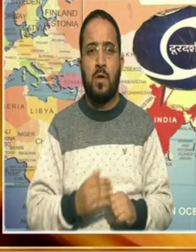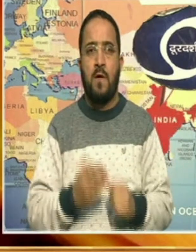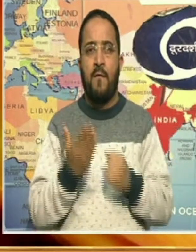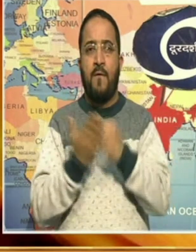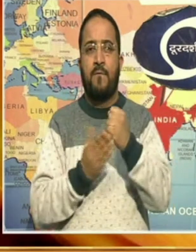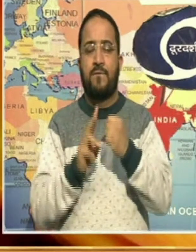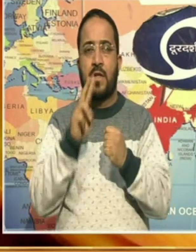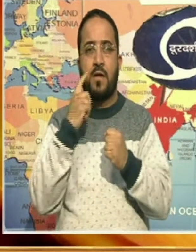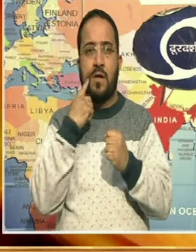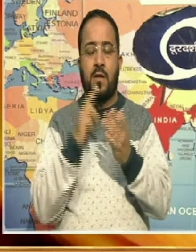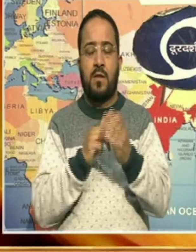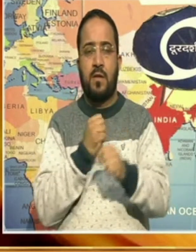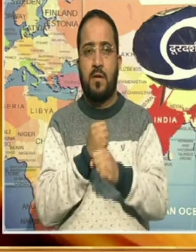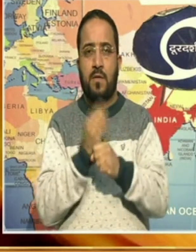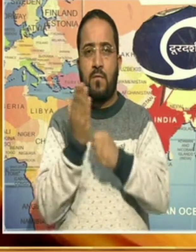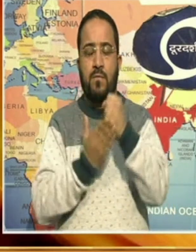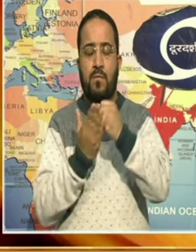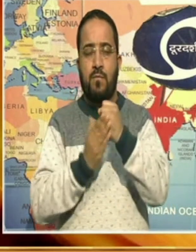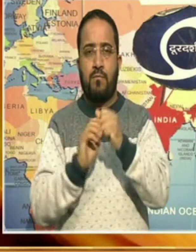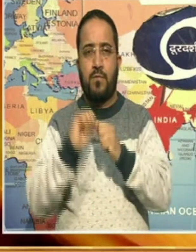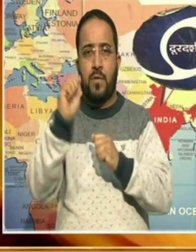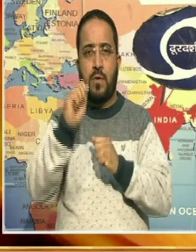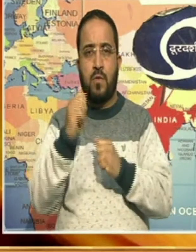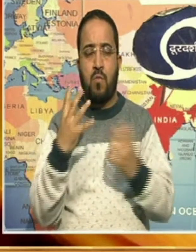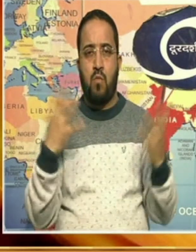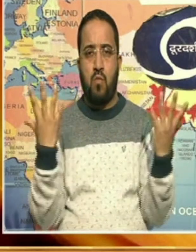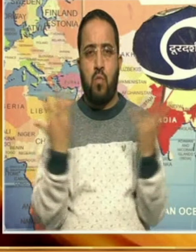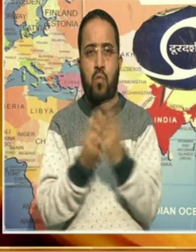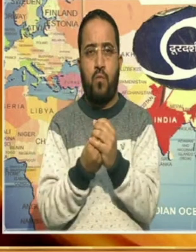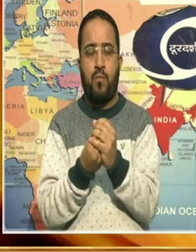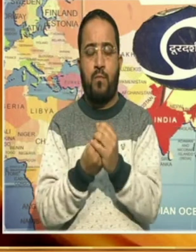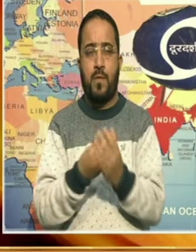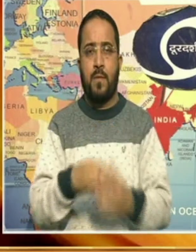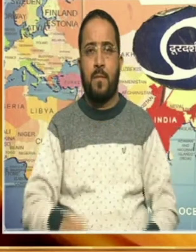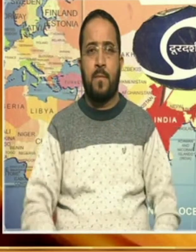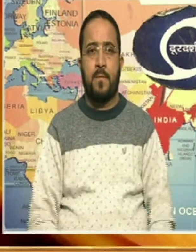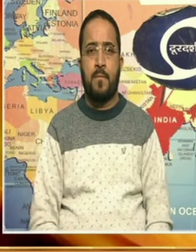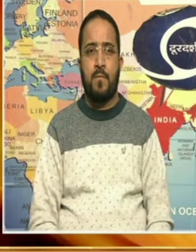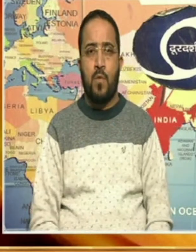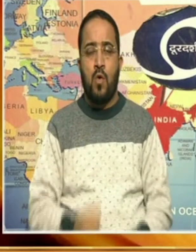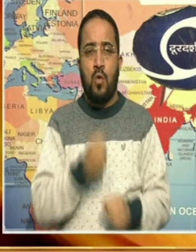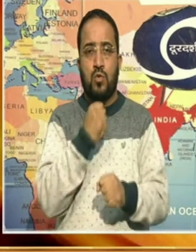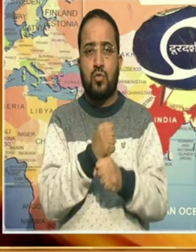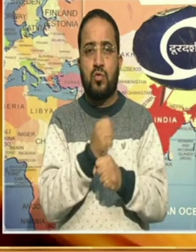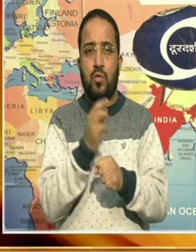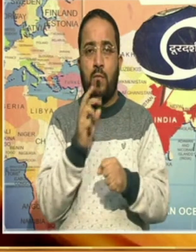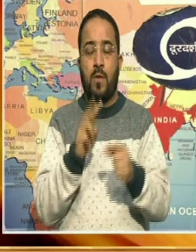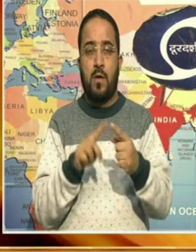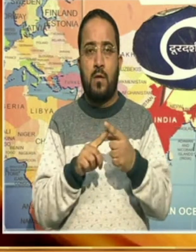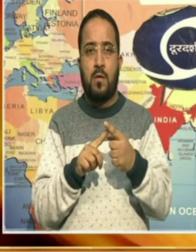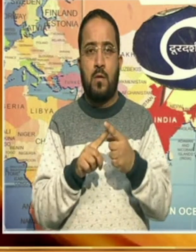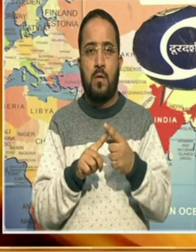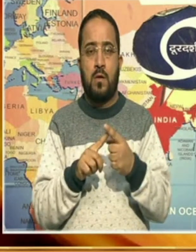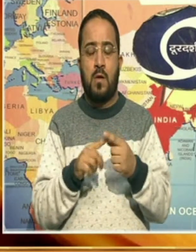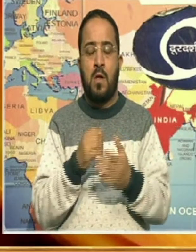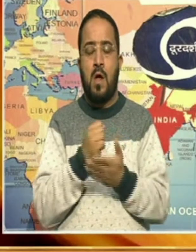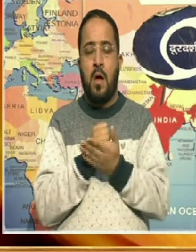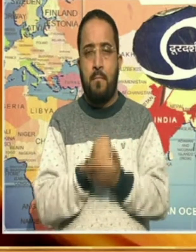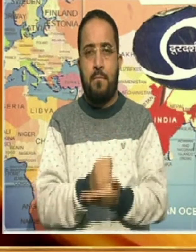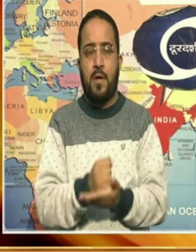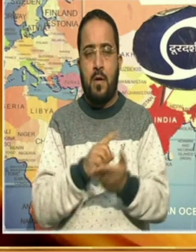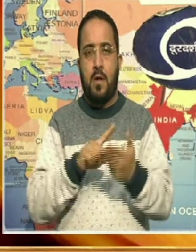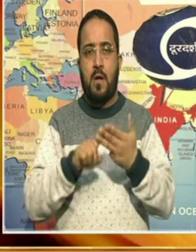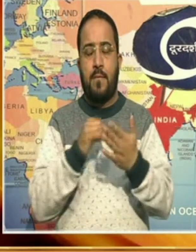کی ضروریات اکٹھا کرنے میں سرکار کو کافی مدد ملی